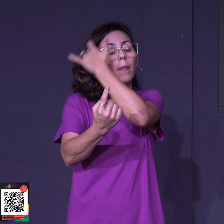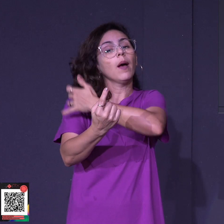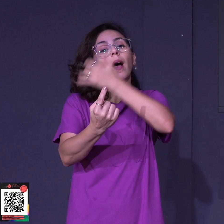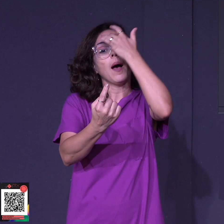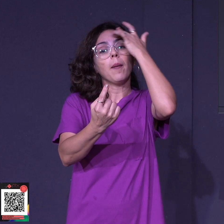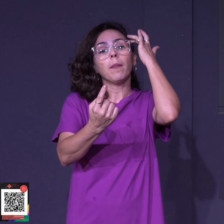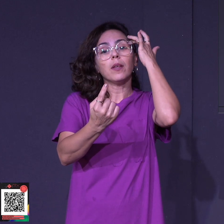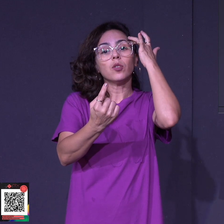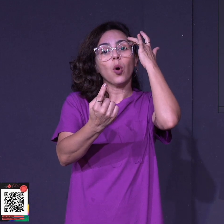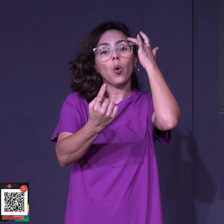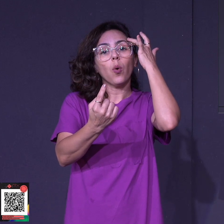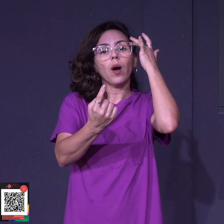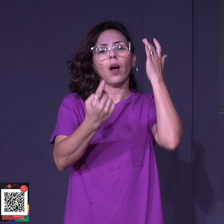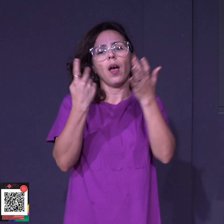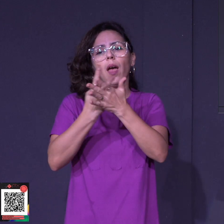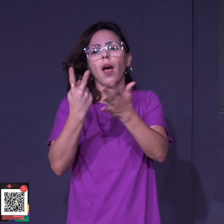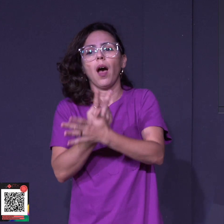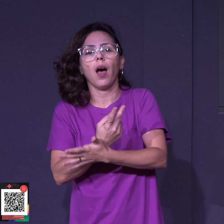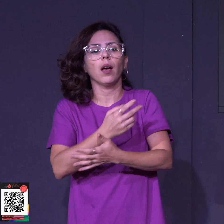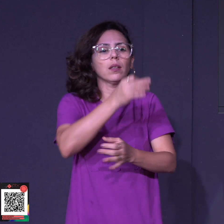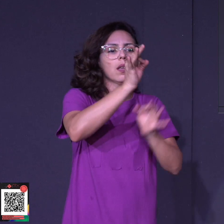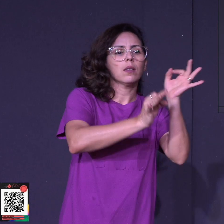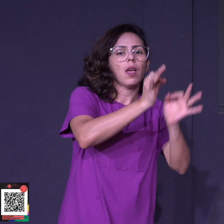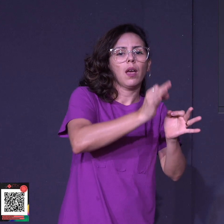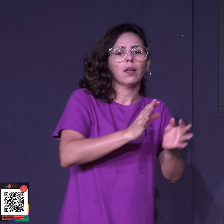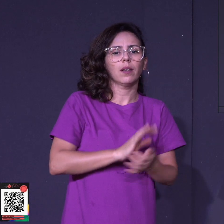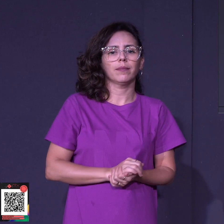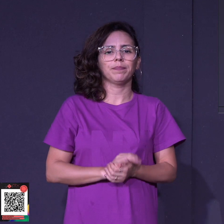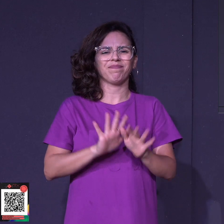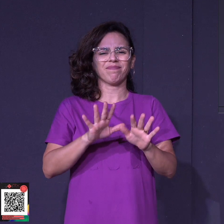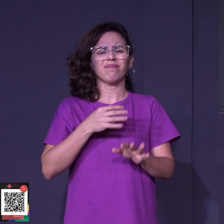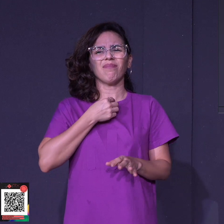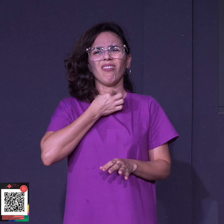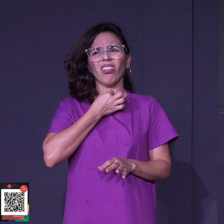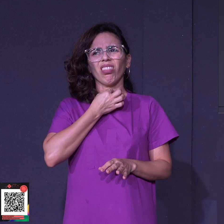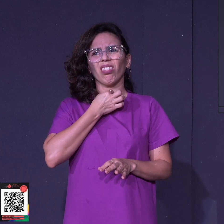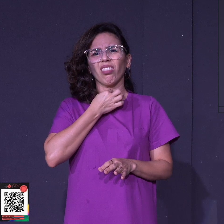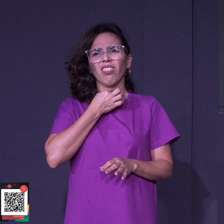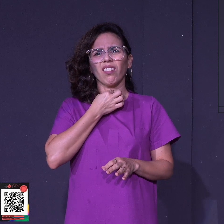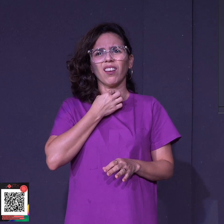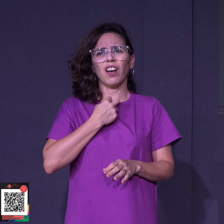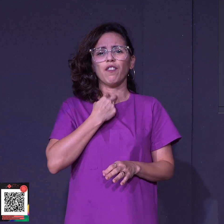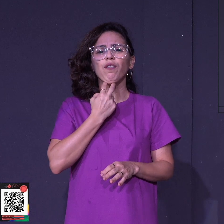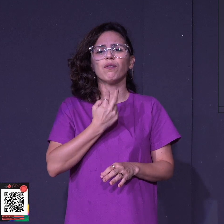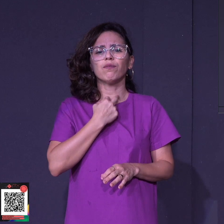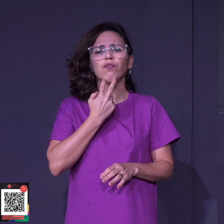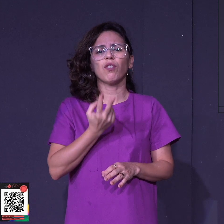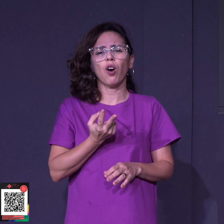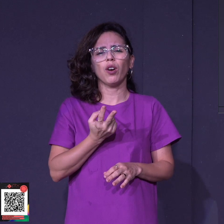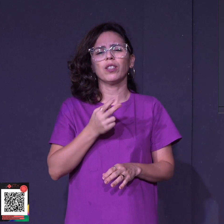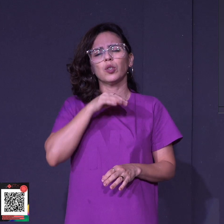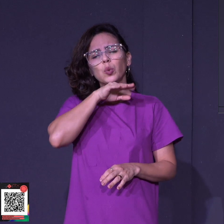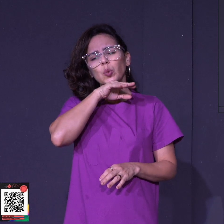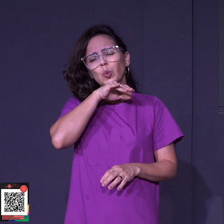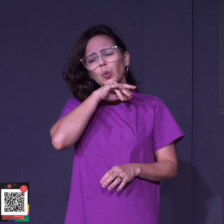Cheguei um pouquinho atrasado, porque estava aquecendo a voz ali para não sofrer mais. Ninguém fica impune.